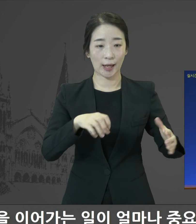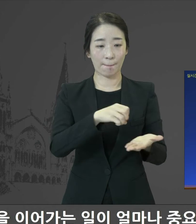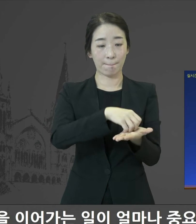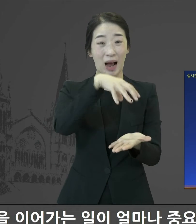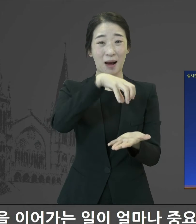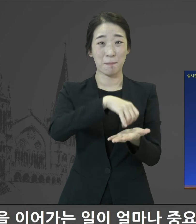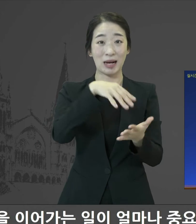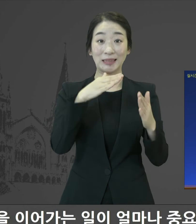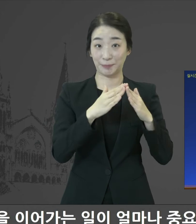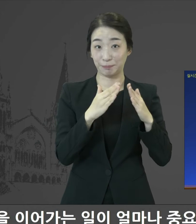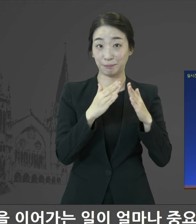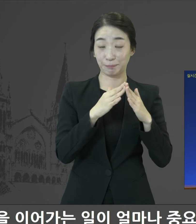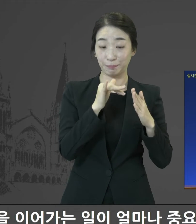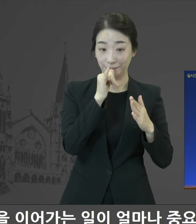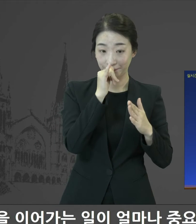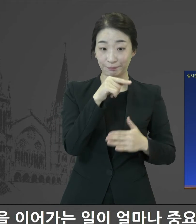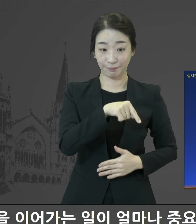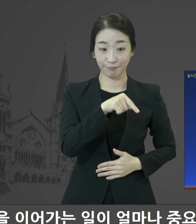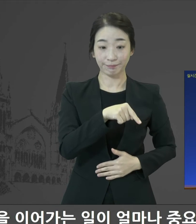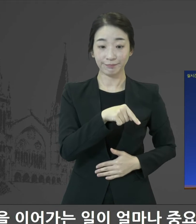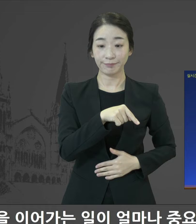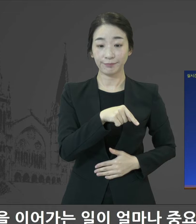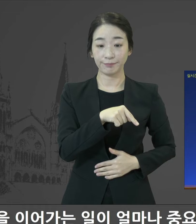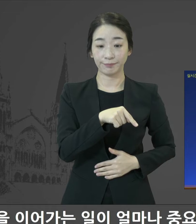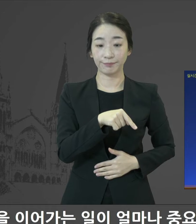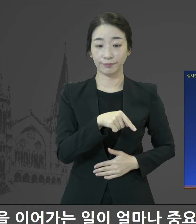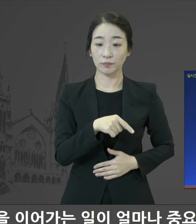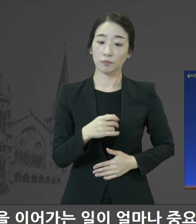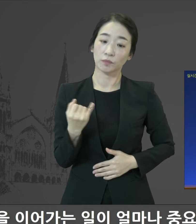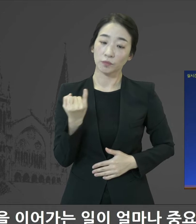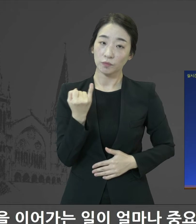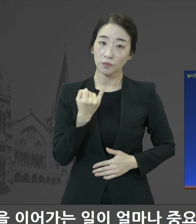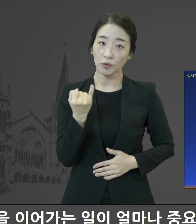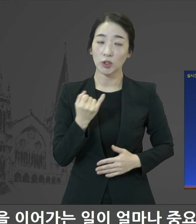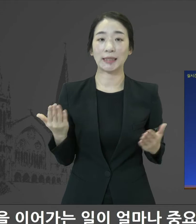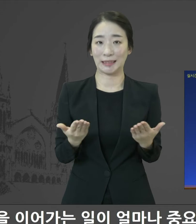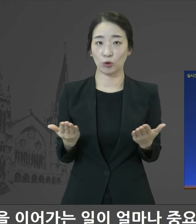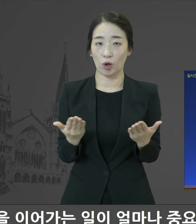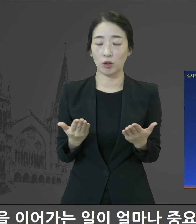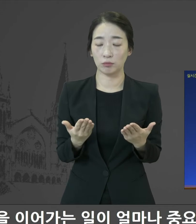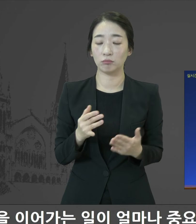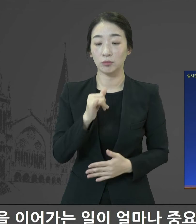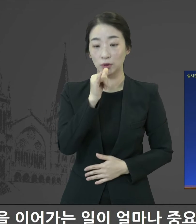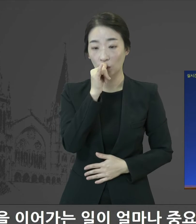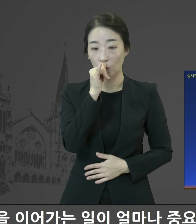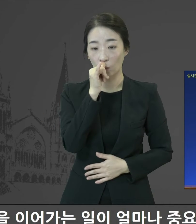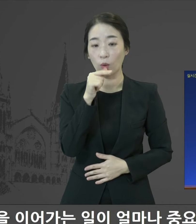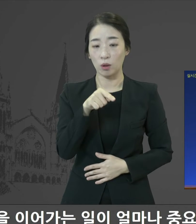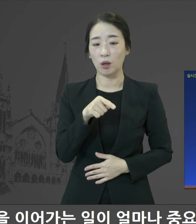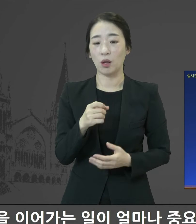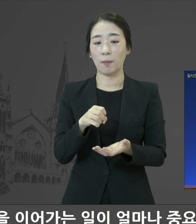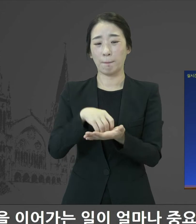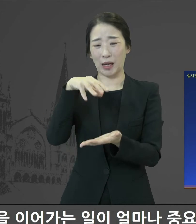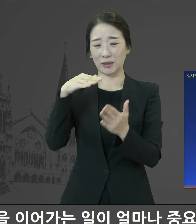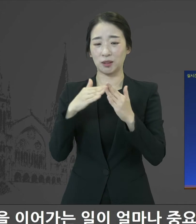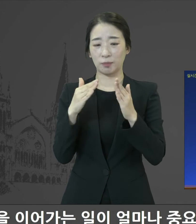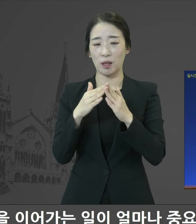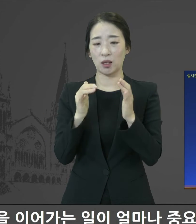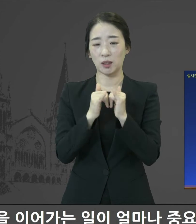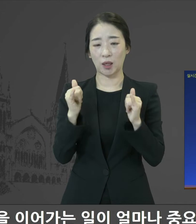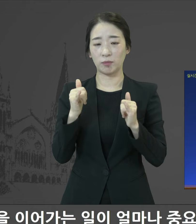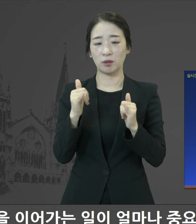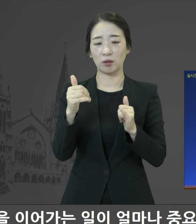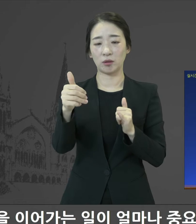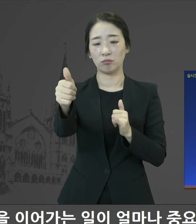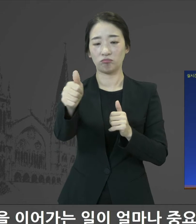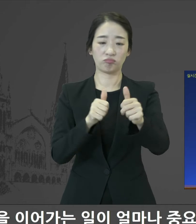빵집에 여자 점원이 있었고, 그 빵집에 사람들이 별로 하지